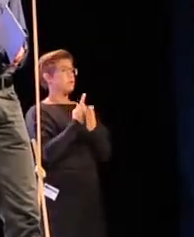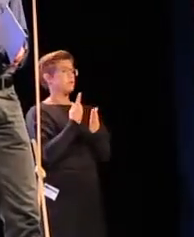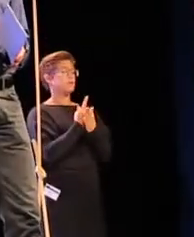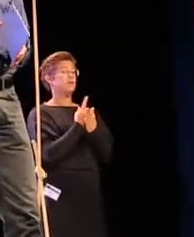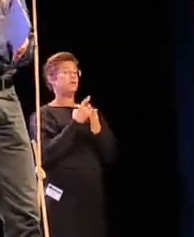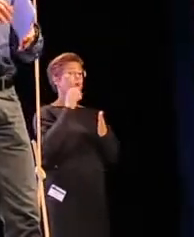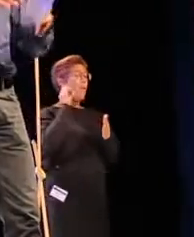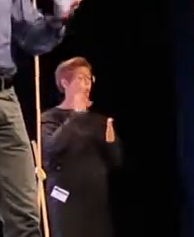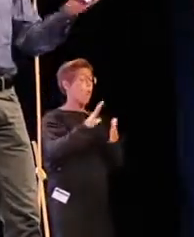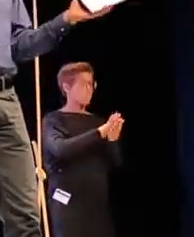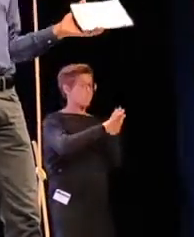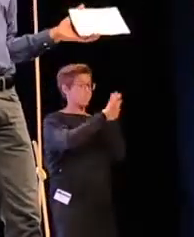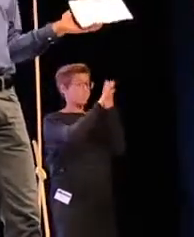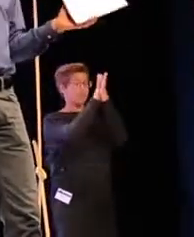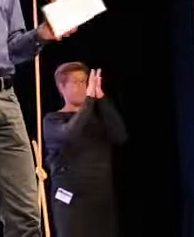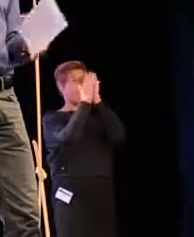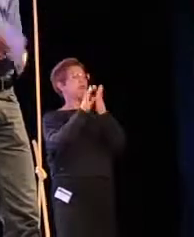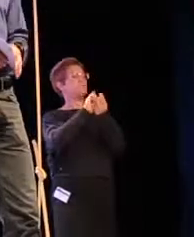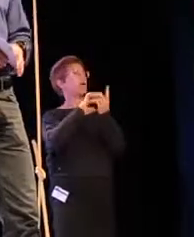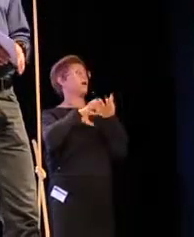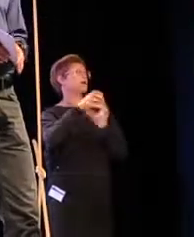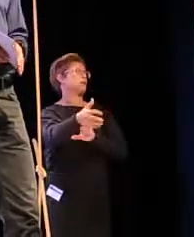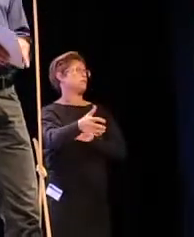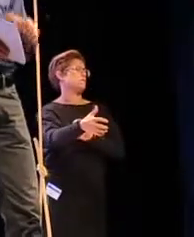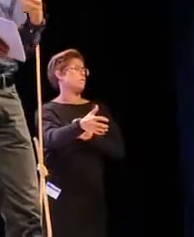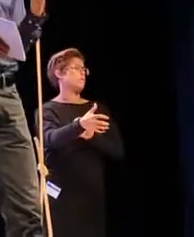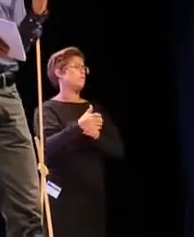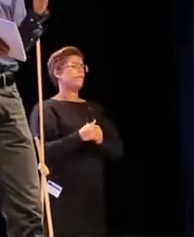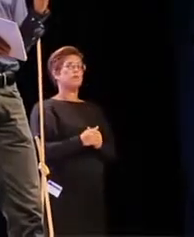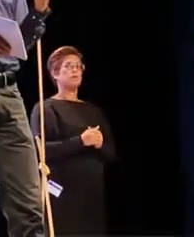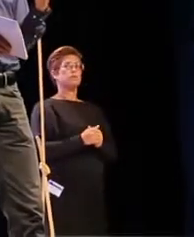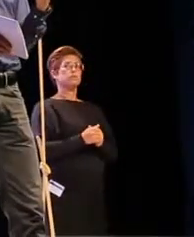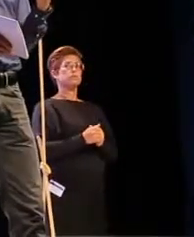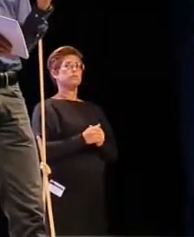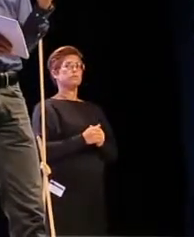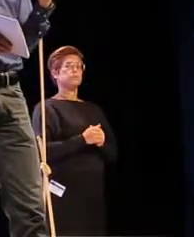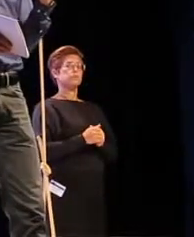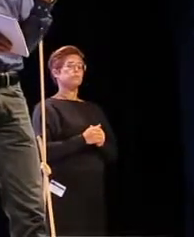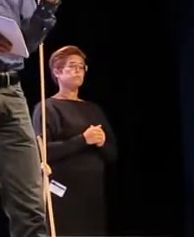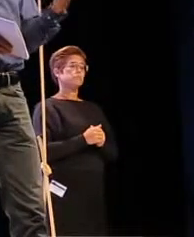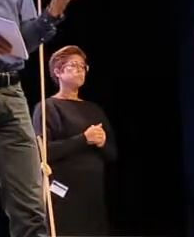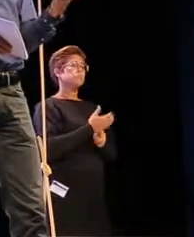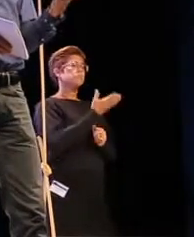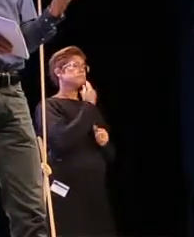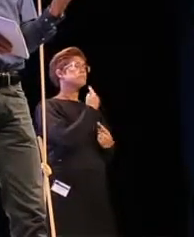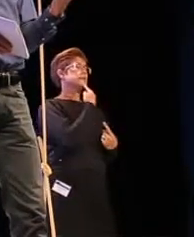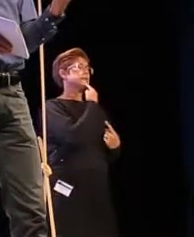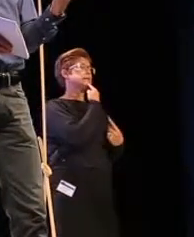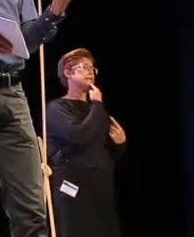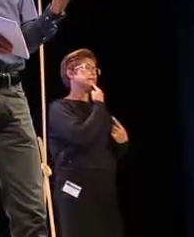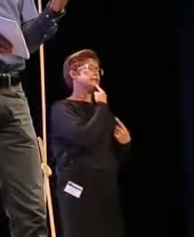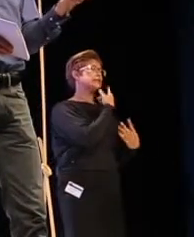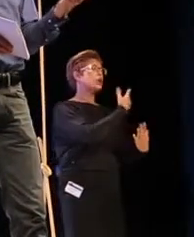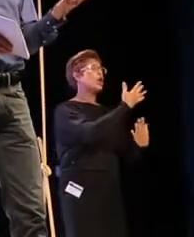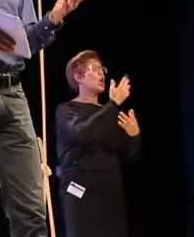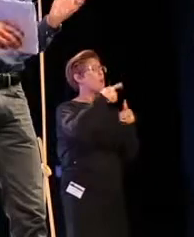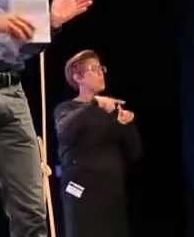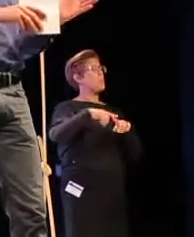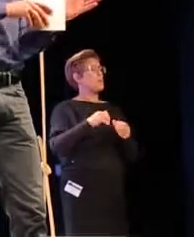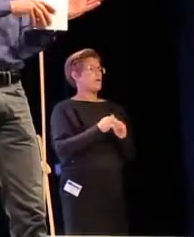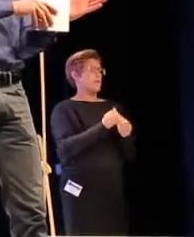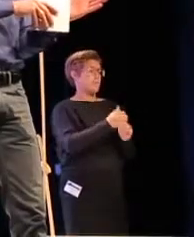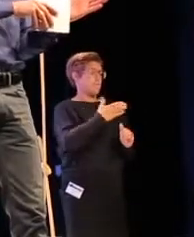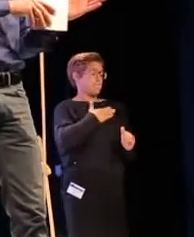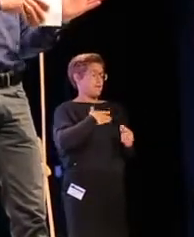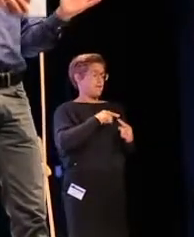katastrof. Man kan summera det på många sätt, men jag har faktiskt valt att uttrycka det på följande